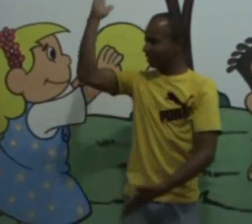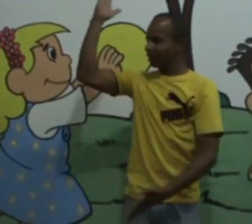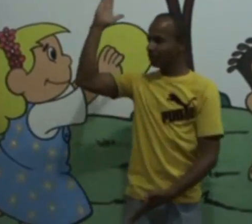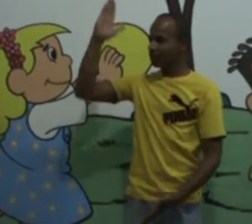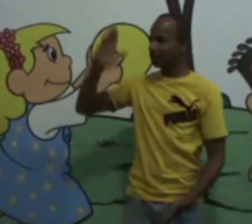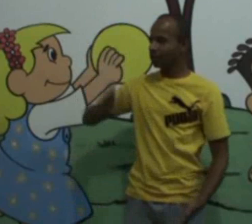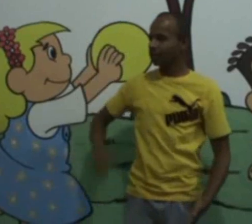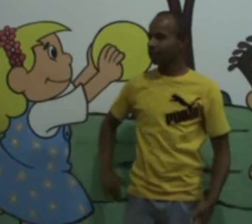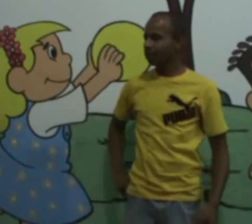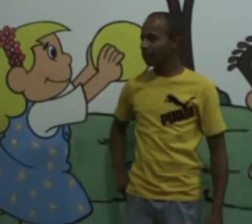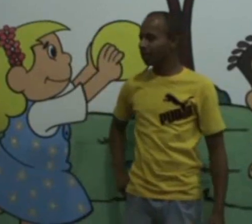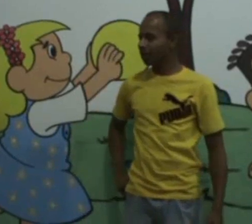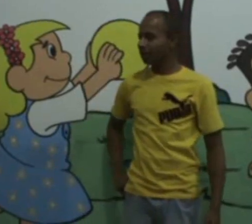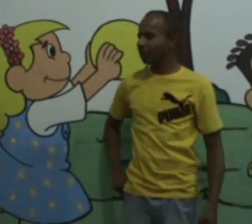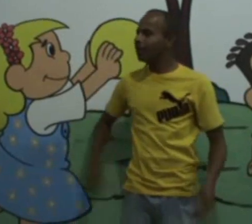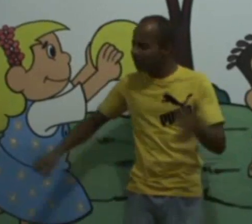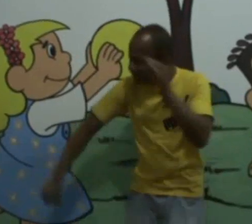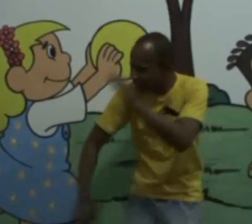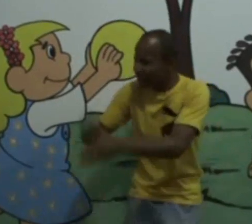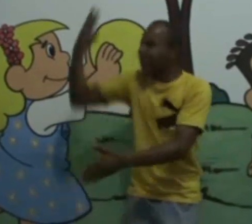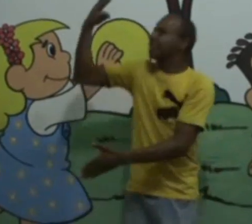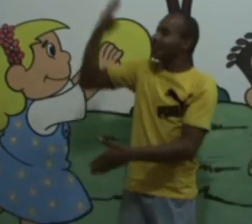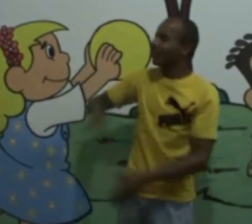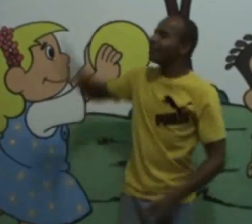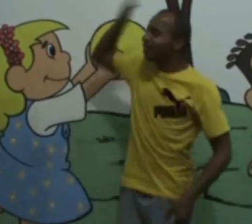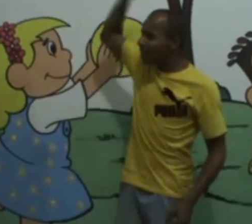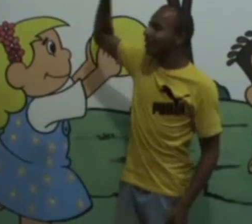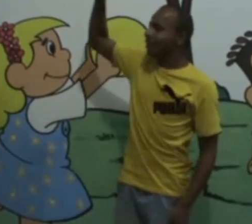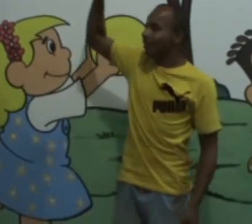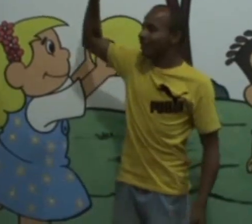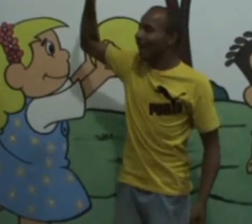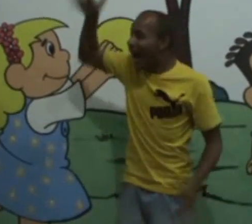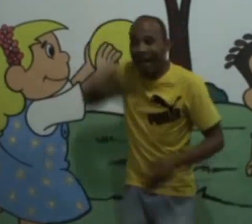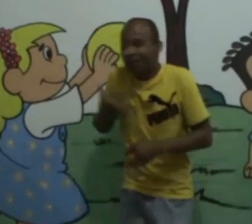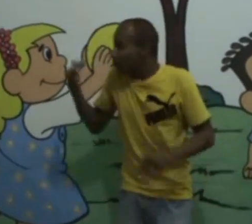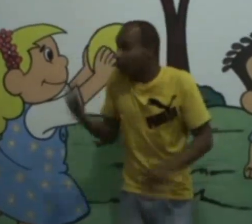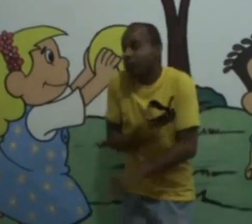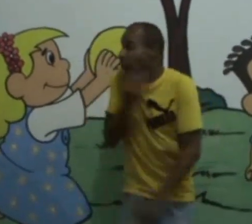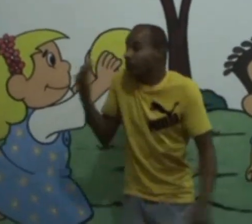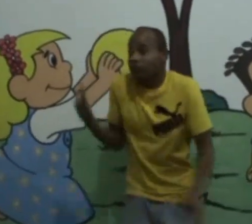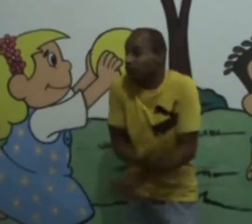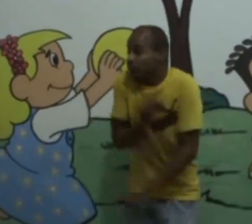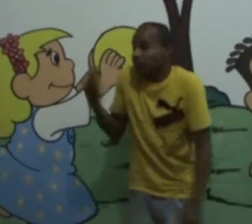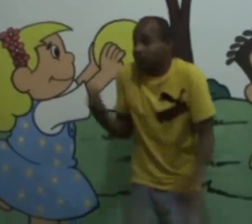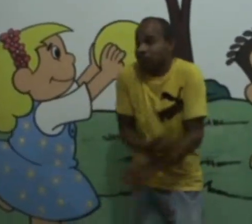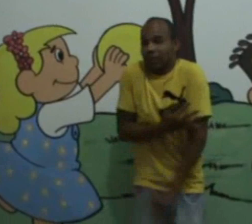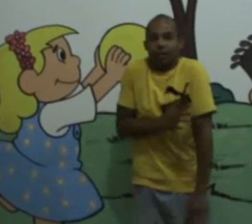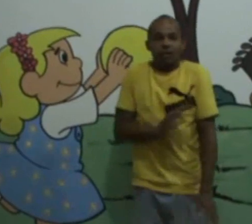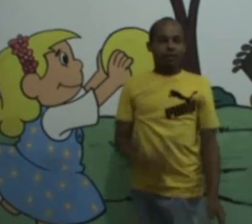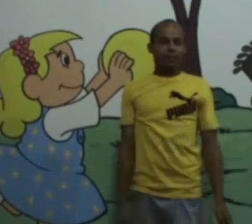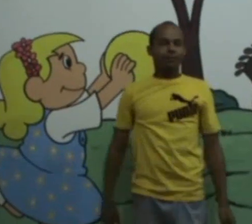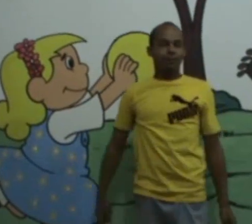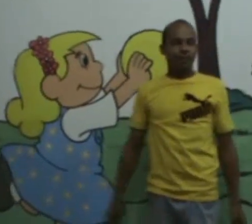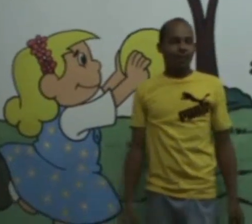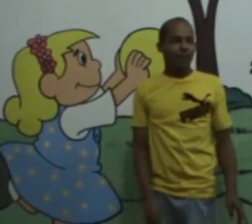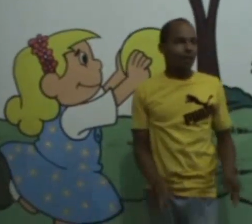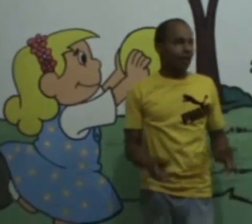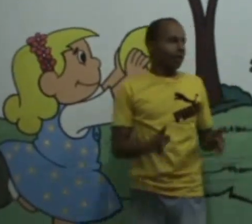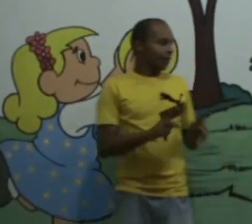chata! Levantei a mão pela terceira vez. Eu realmente não aguentava mais. Só que a professora